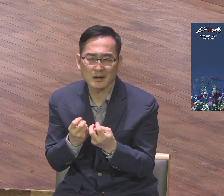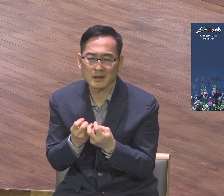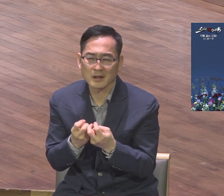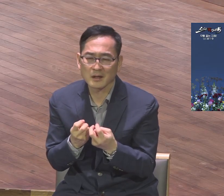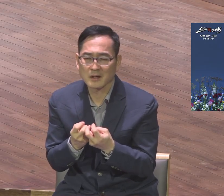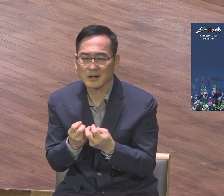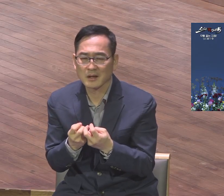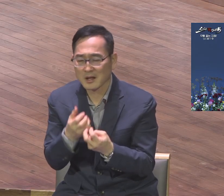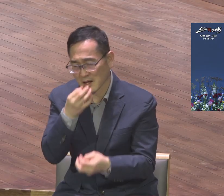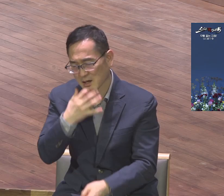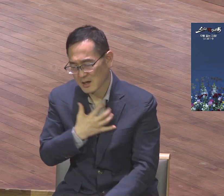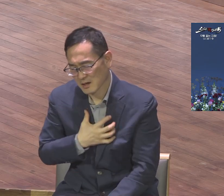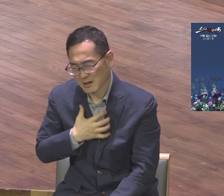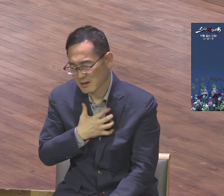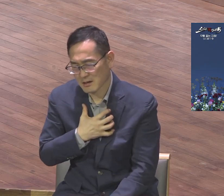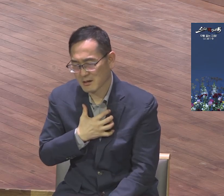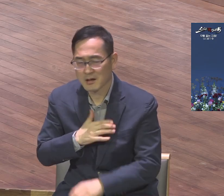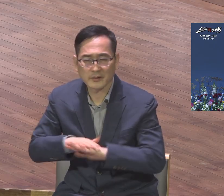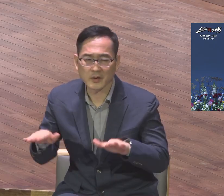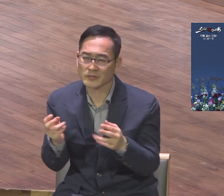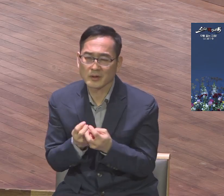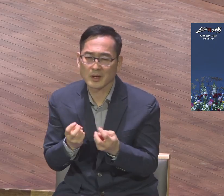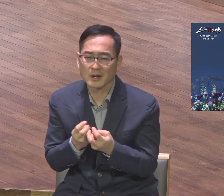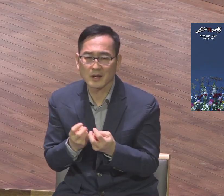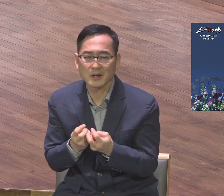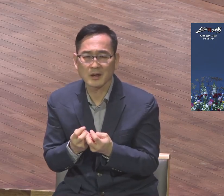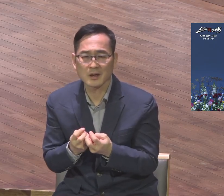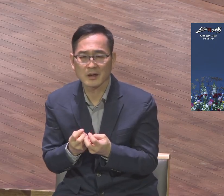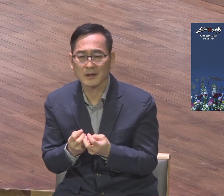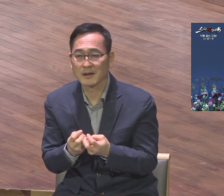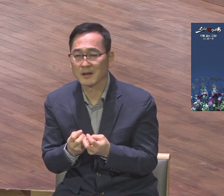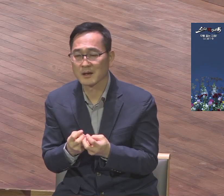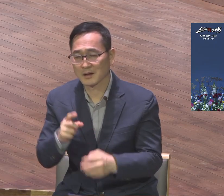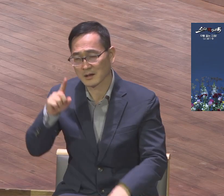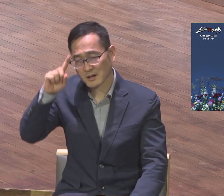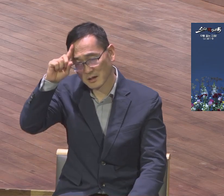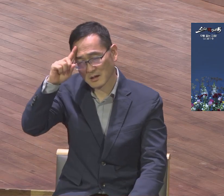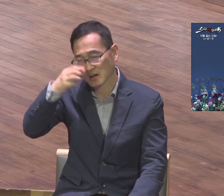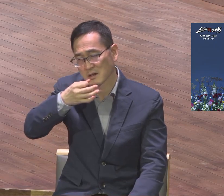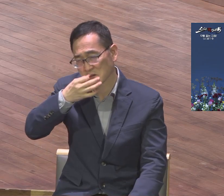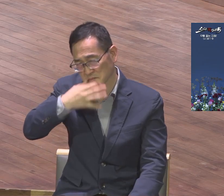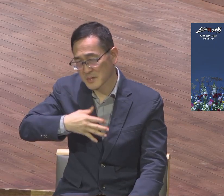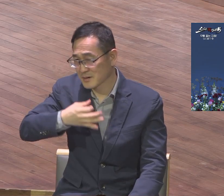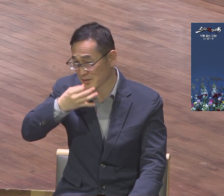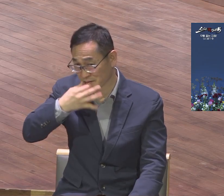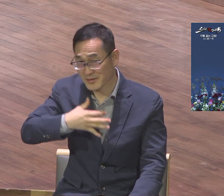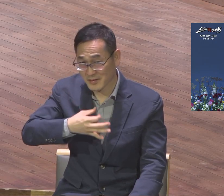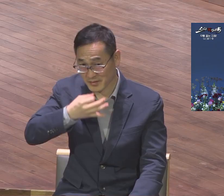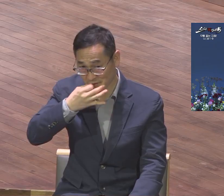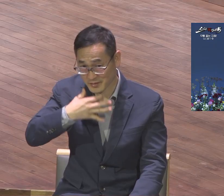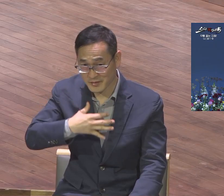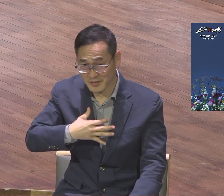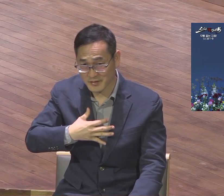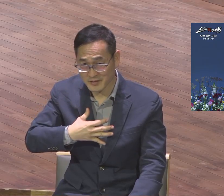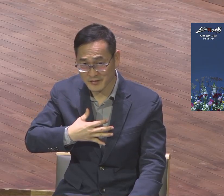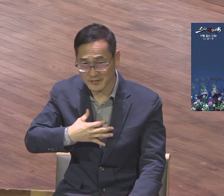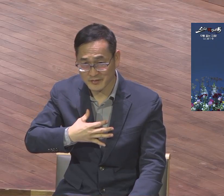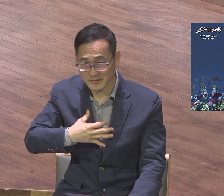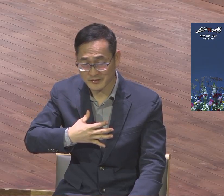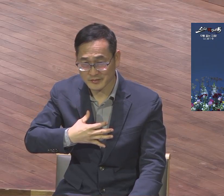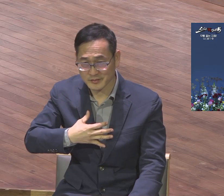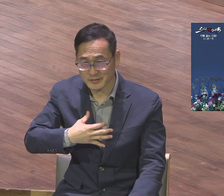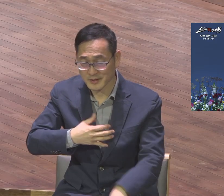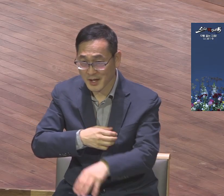왔을 때 어떻게 넘어설 것이냐, 영육간의 삶의 그야말로 이런 위기를 도리어 장막대를